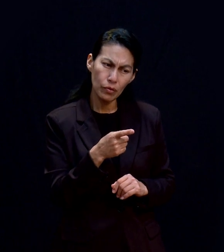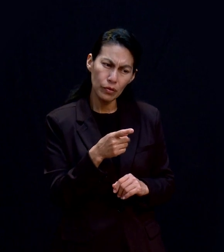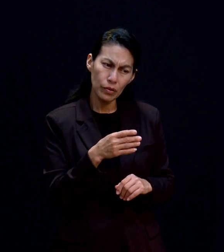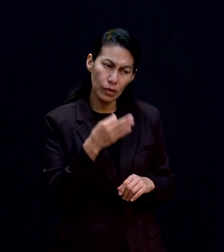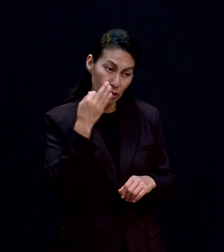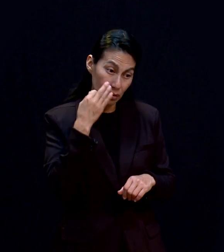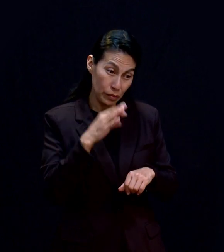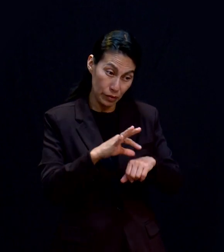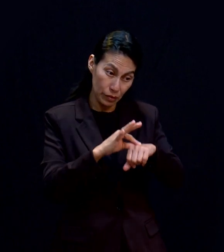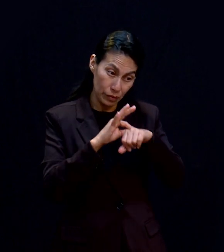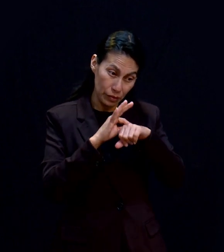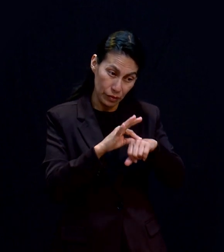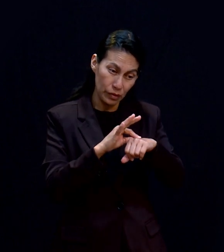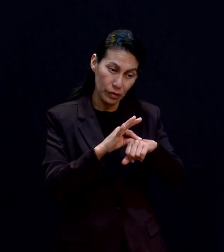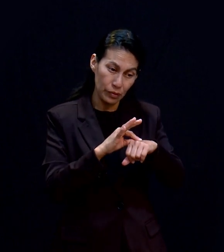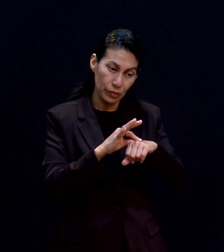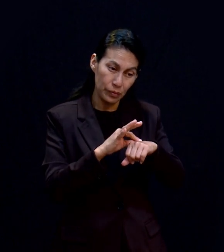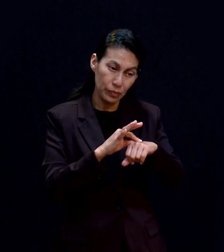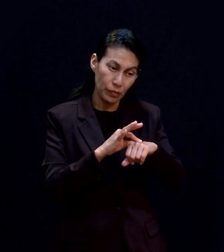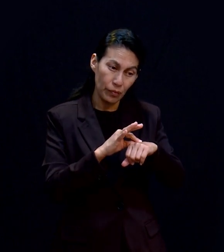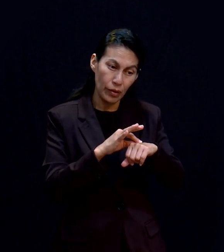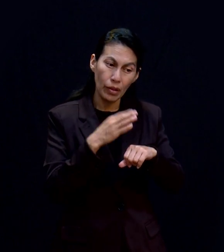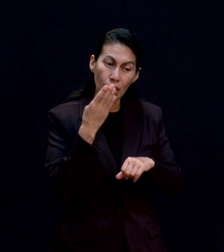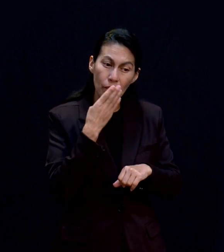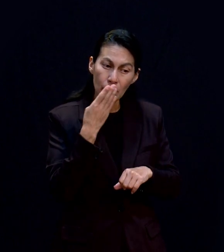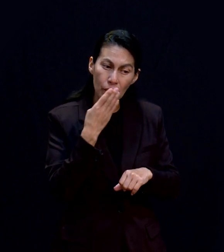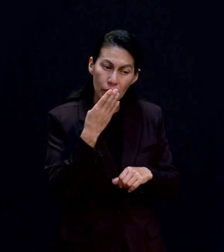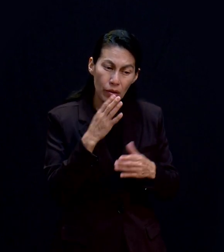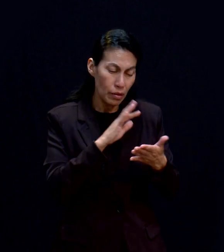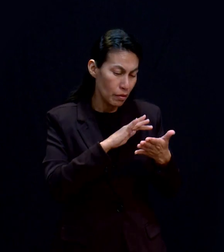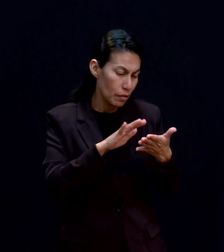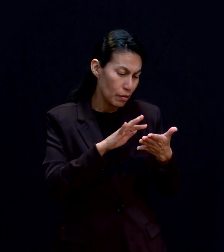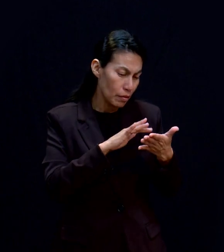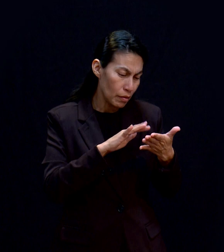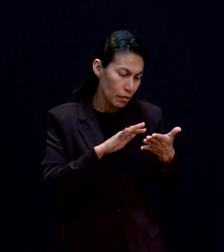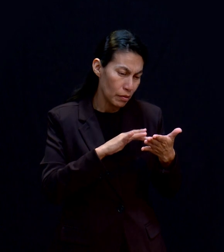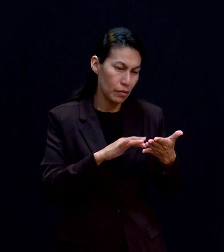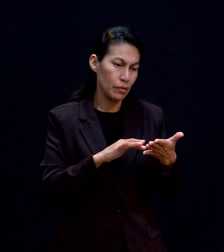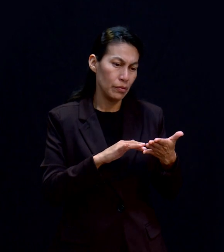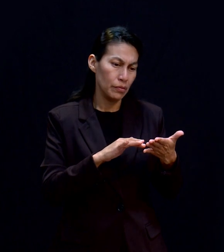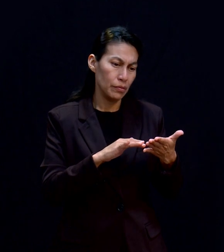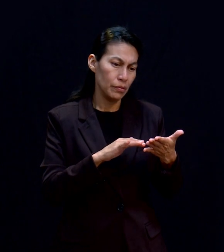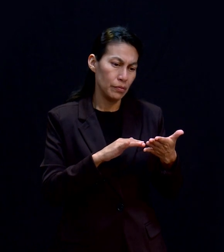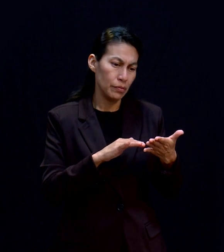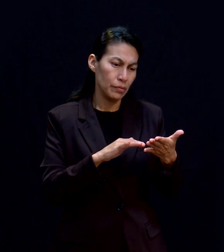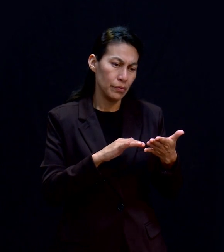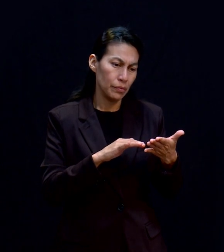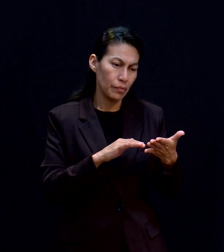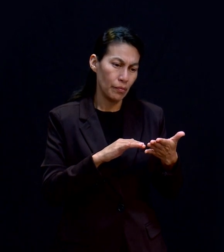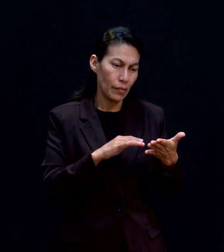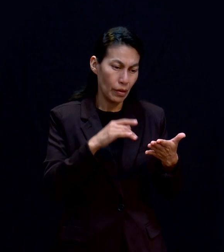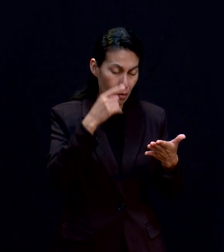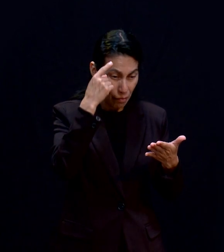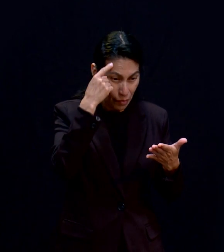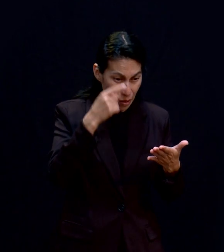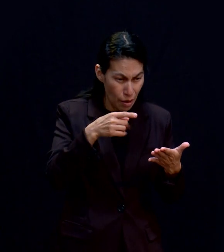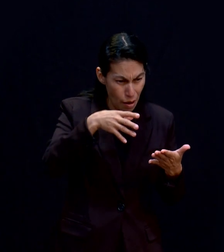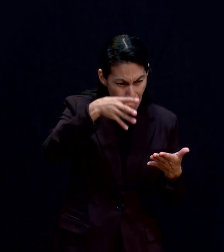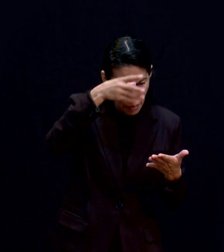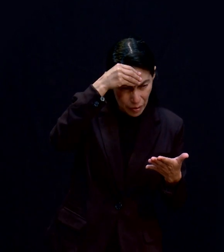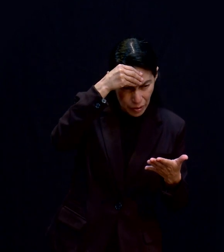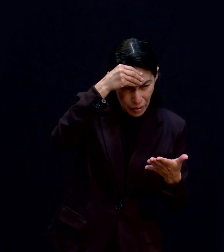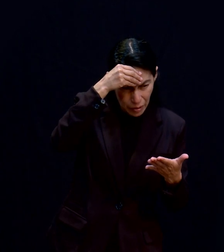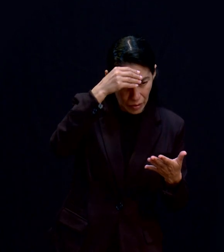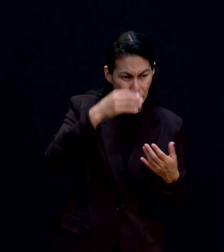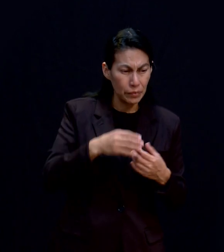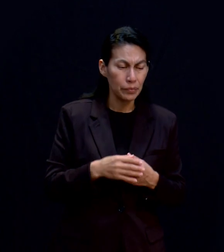has constatado a través de la experiencia además de que lo has leído en la biblia de aquellos hechos que se escribieron para